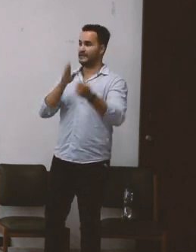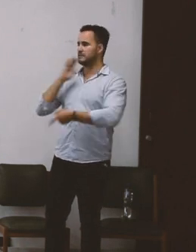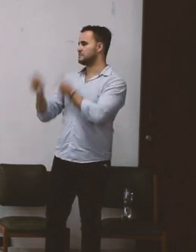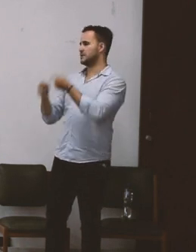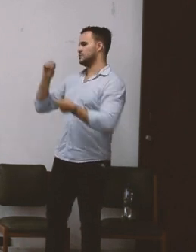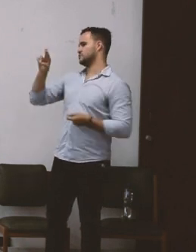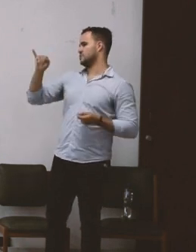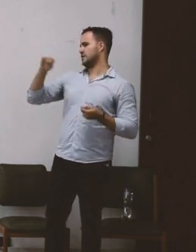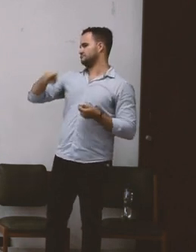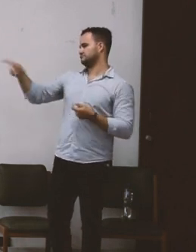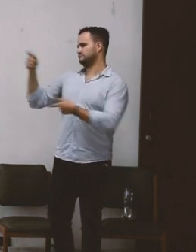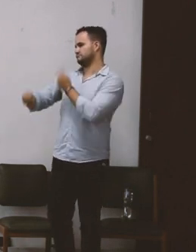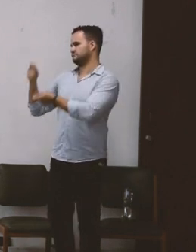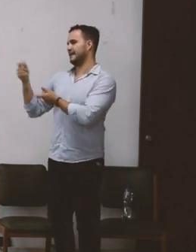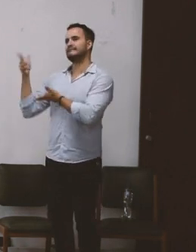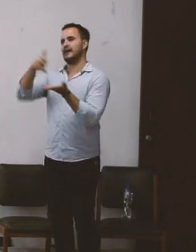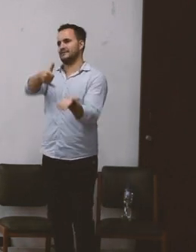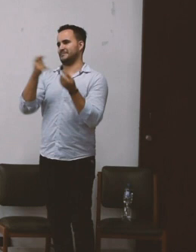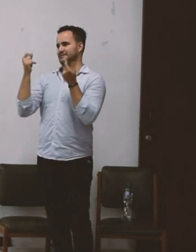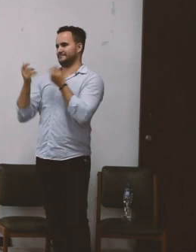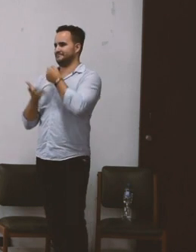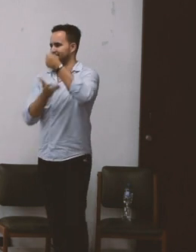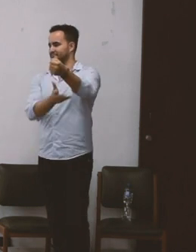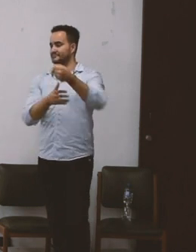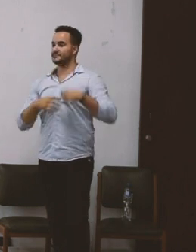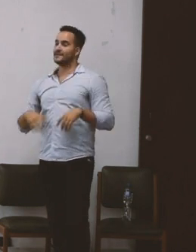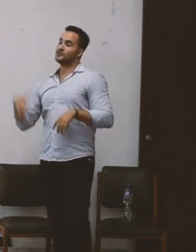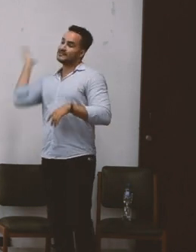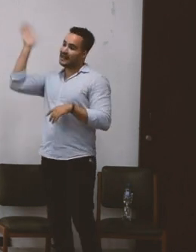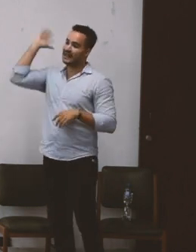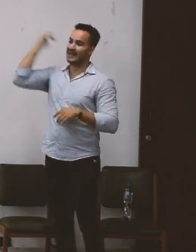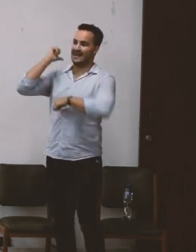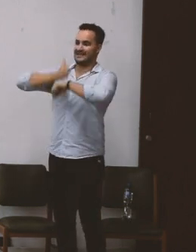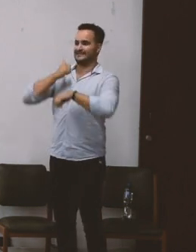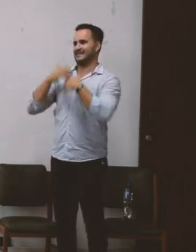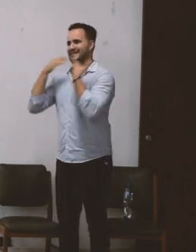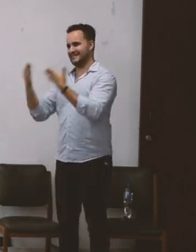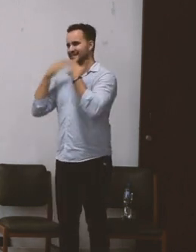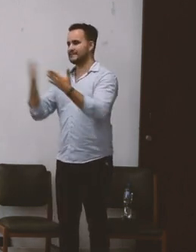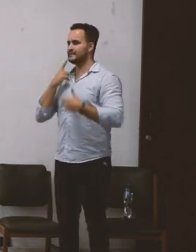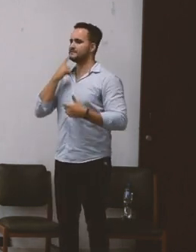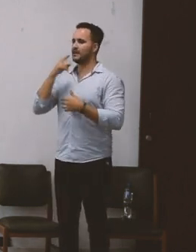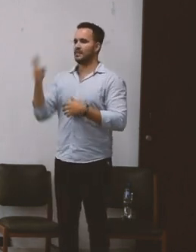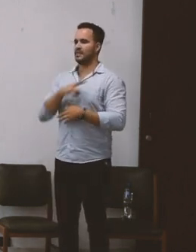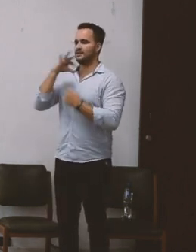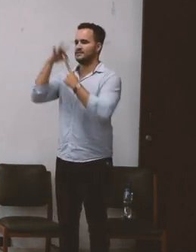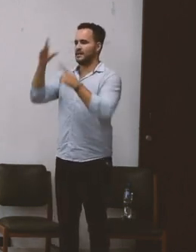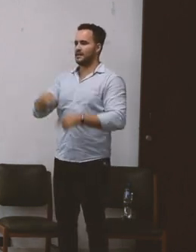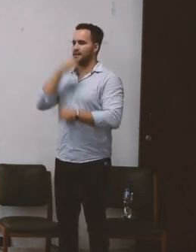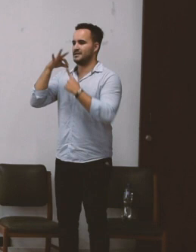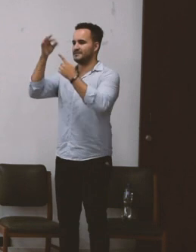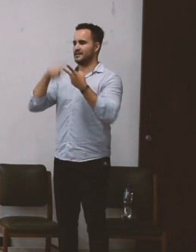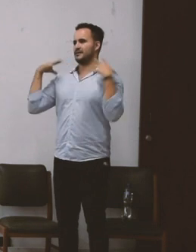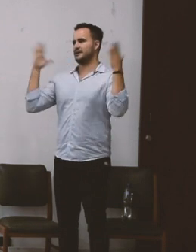Soriana. Durante el discurso de agradecimiento, la directora repetía una y otra vez la palabra especial, acompañada de angelitos